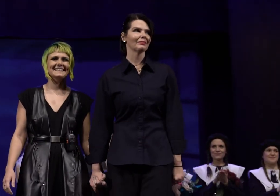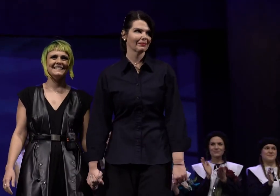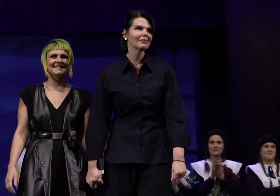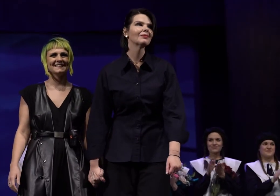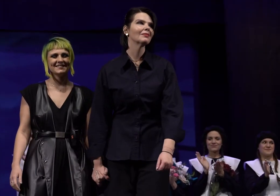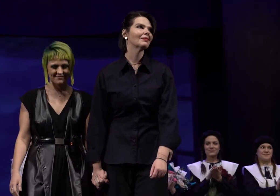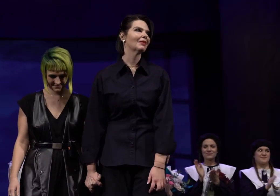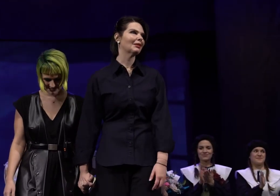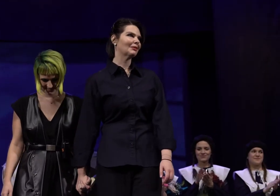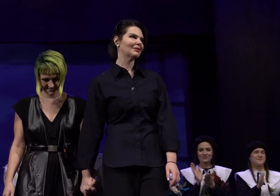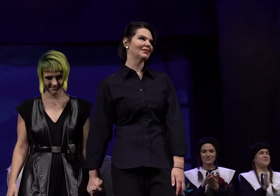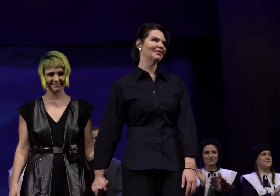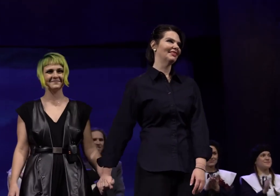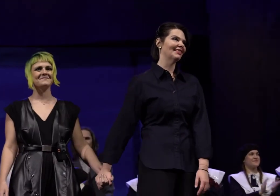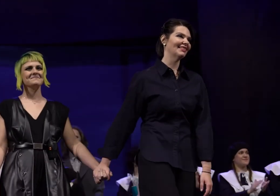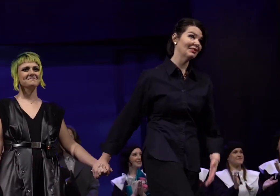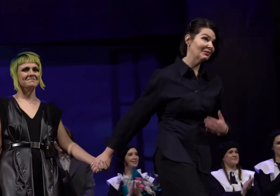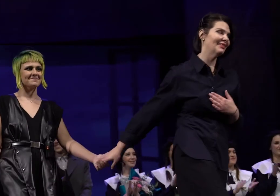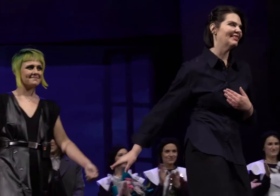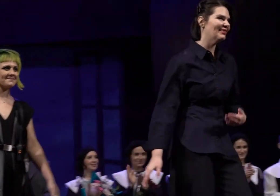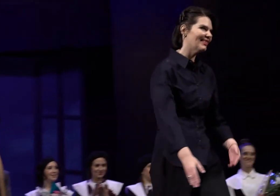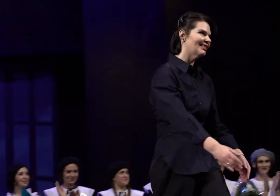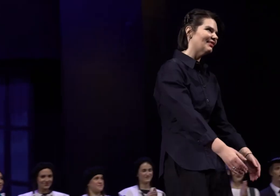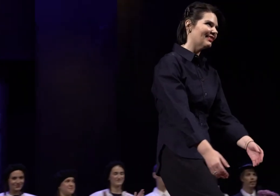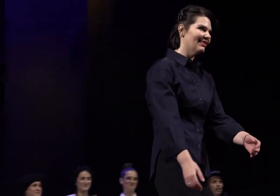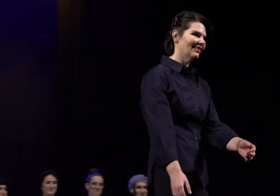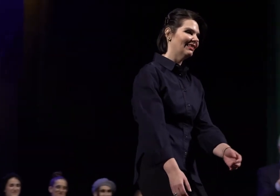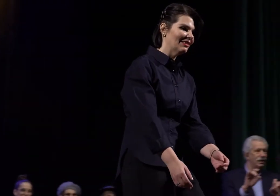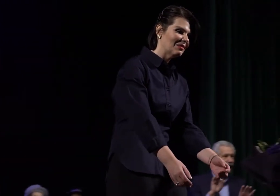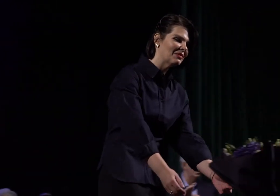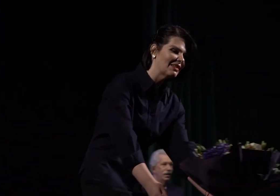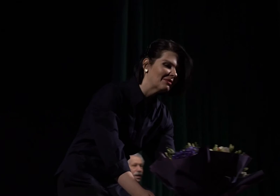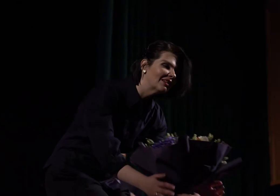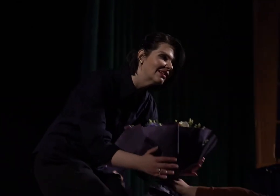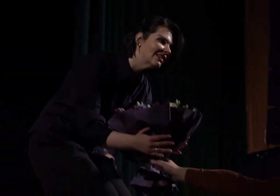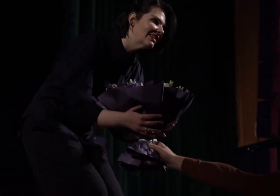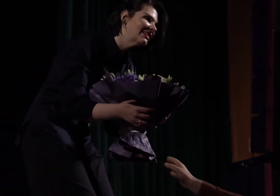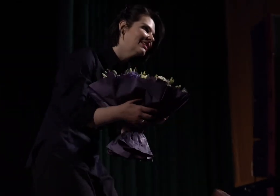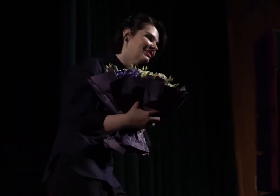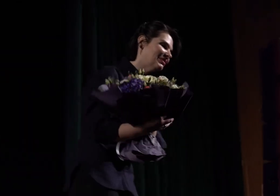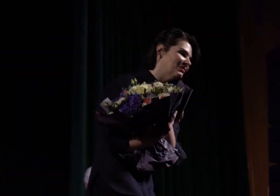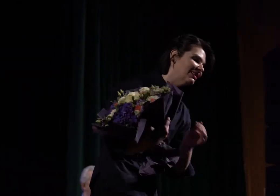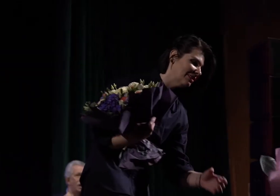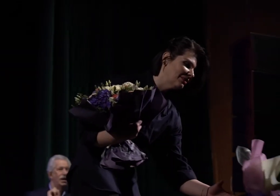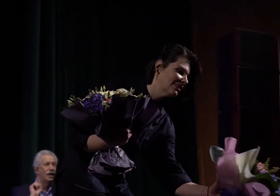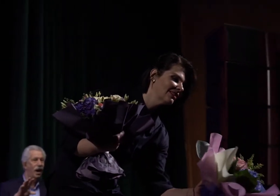Александру Медведеву. Пожалуйста, мы просим на сцену выйти.